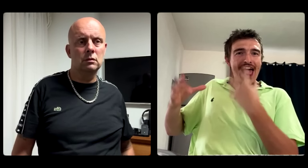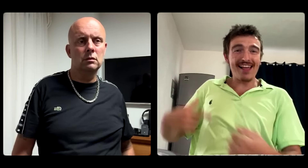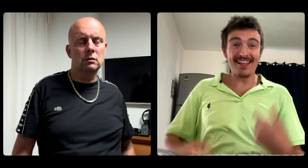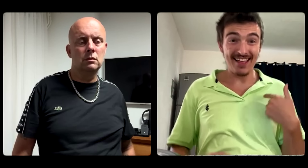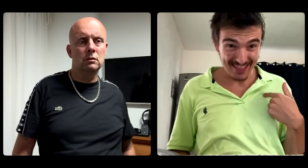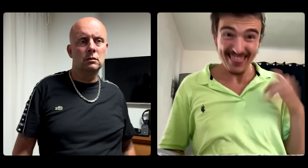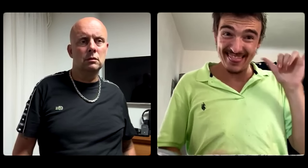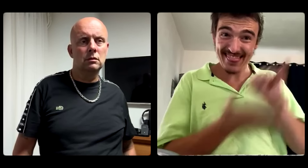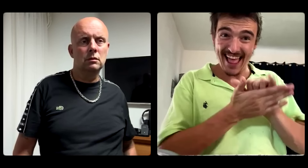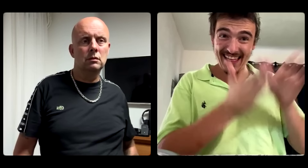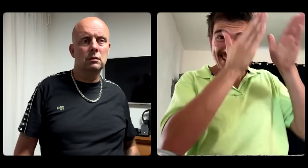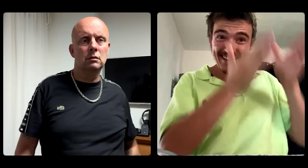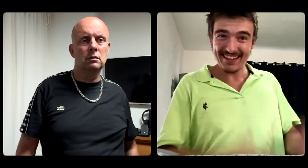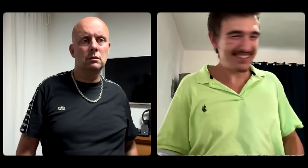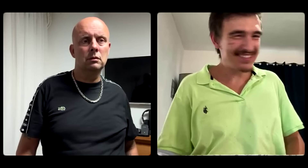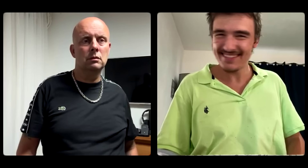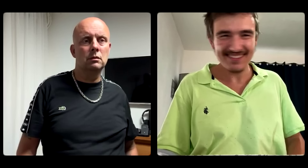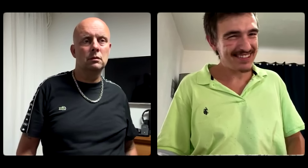of we blijven vrienden,